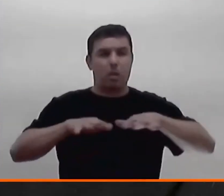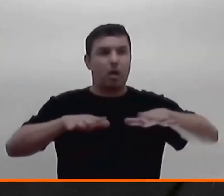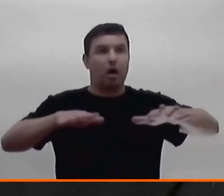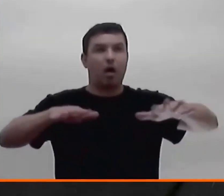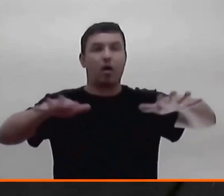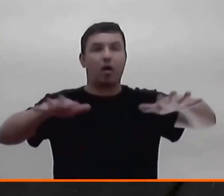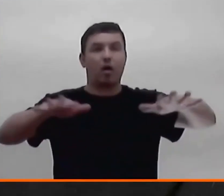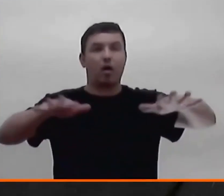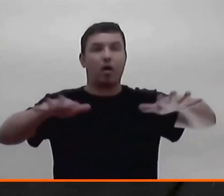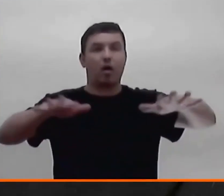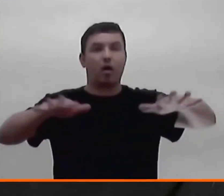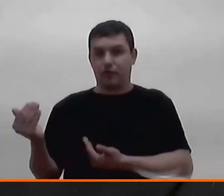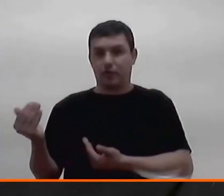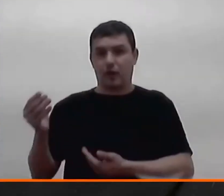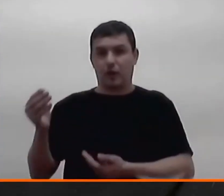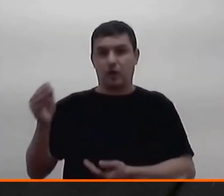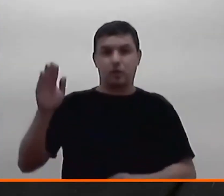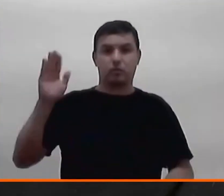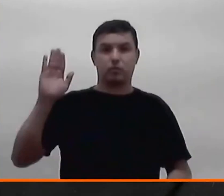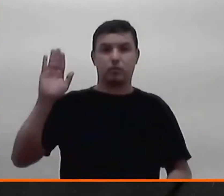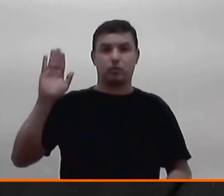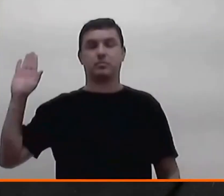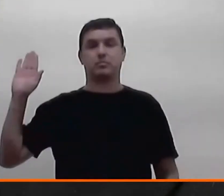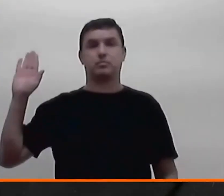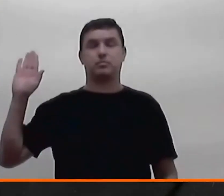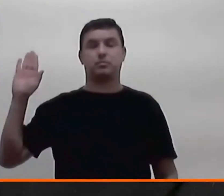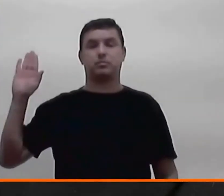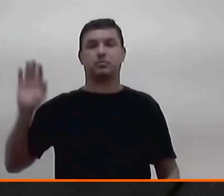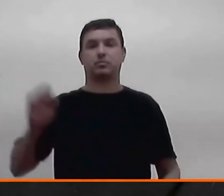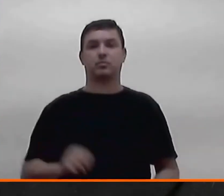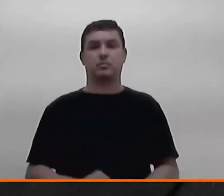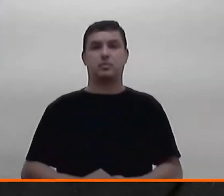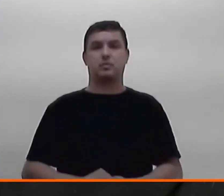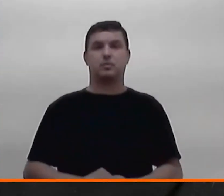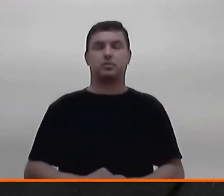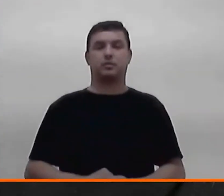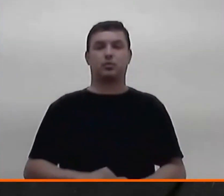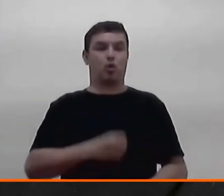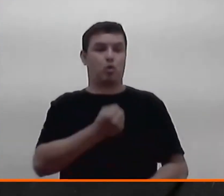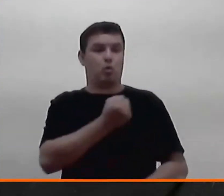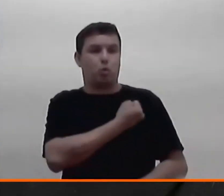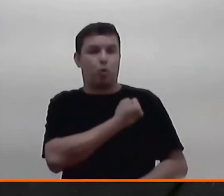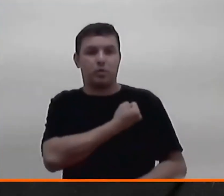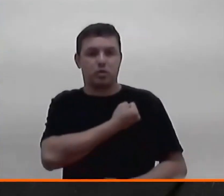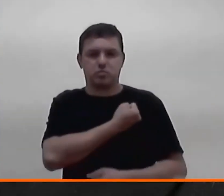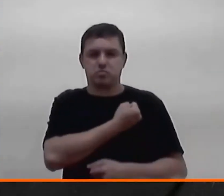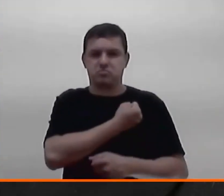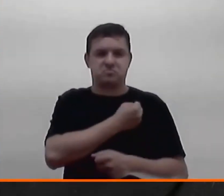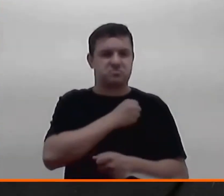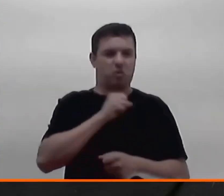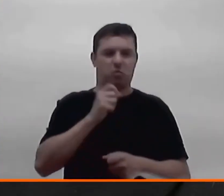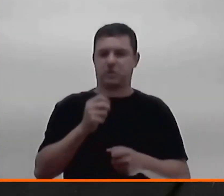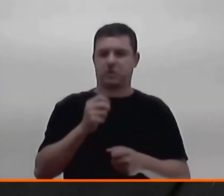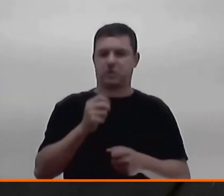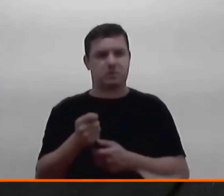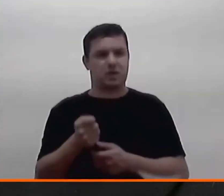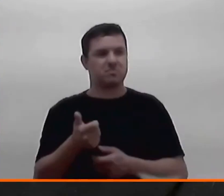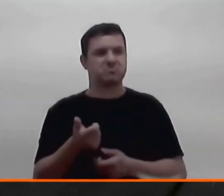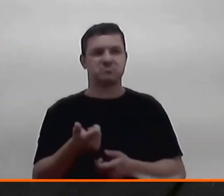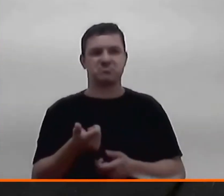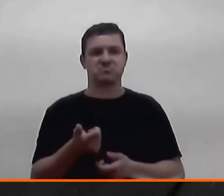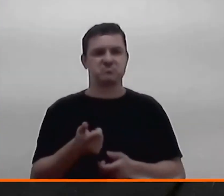se alistam aos seus exércitos, é mais numeroso do que gotas de orvalho. Amém? Tu